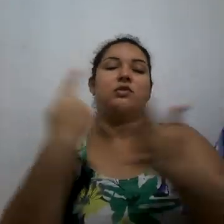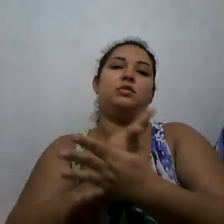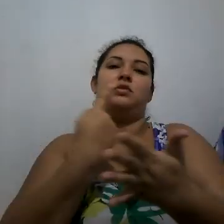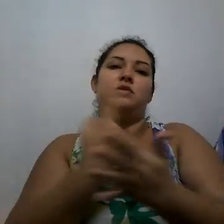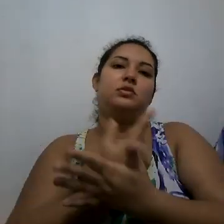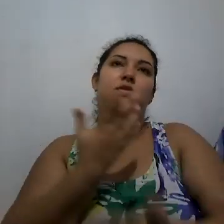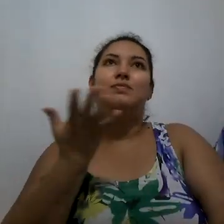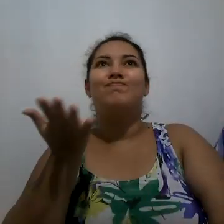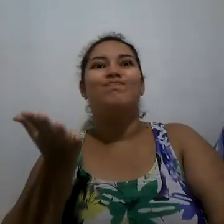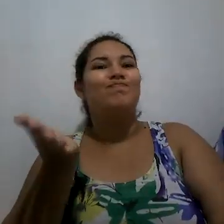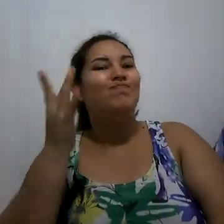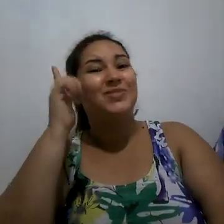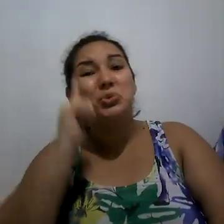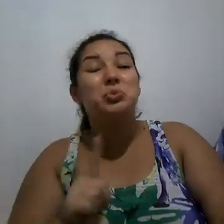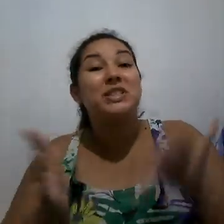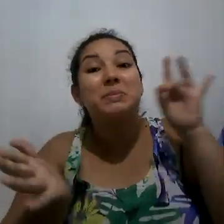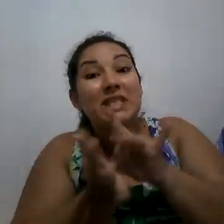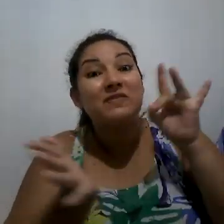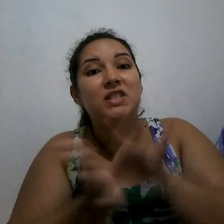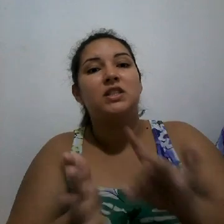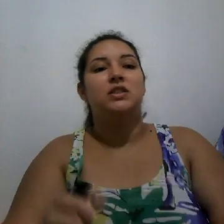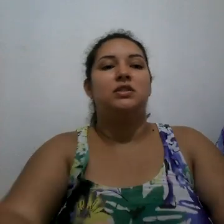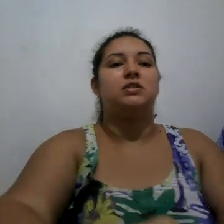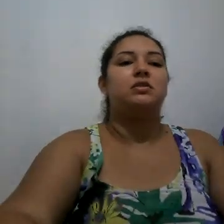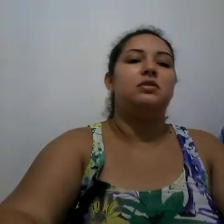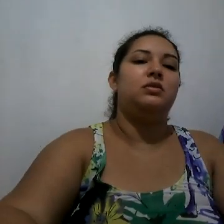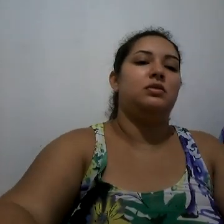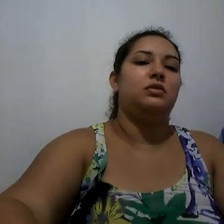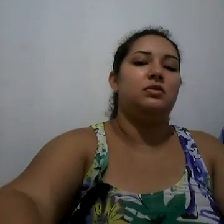Ok? Ela é sempre influenciada, sempre vão ter